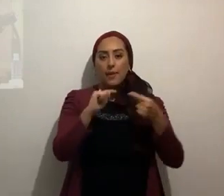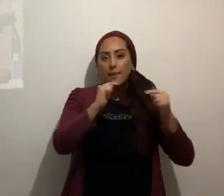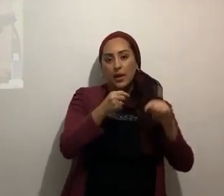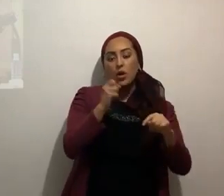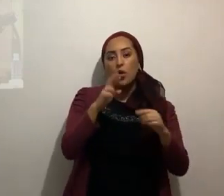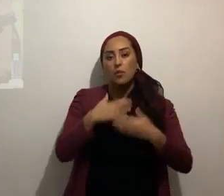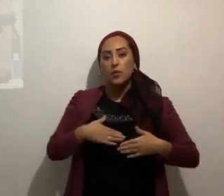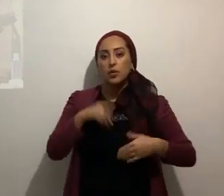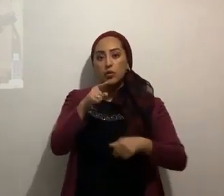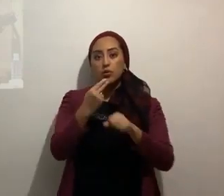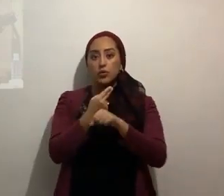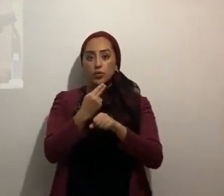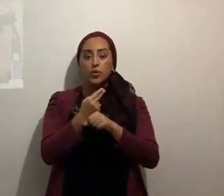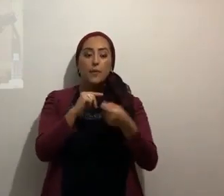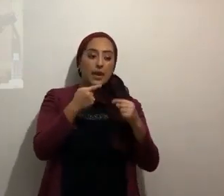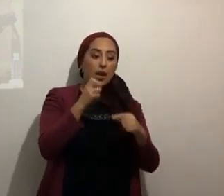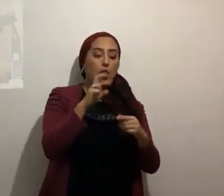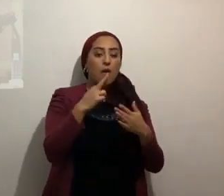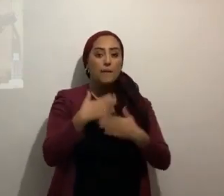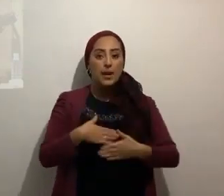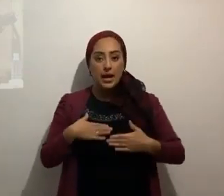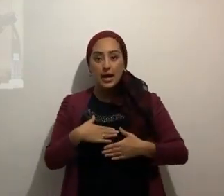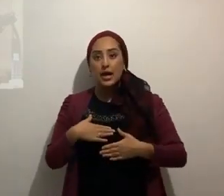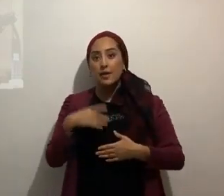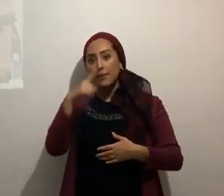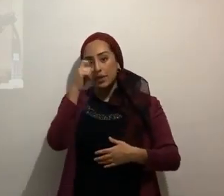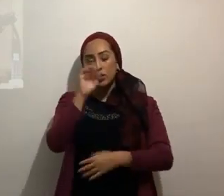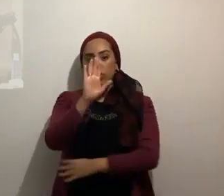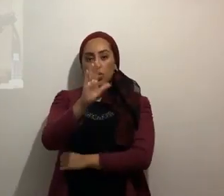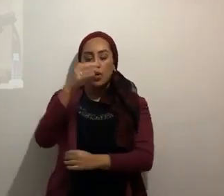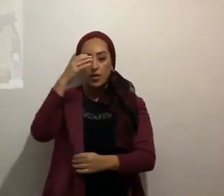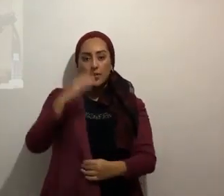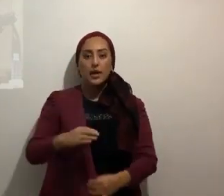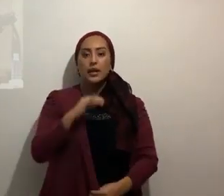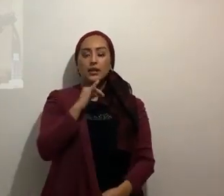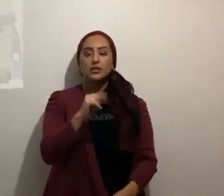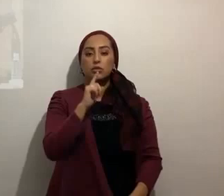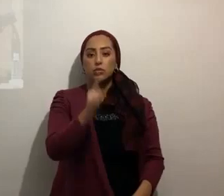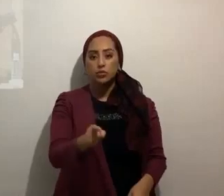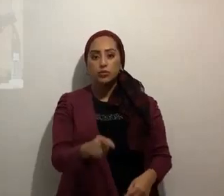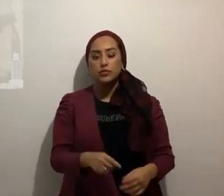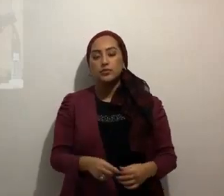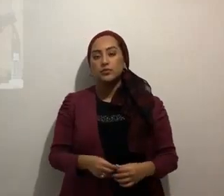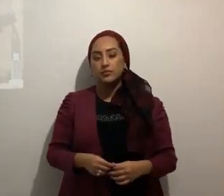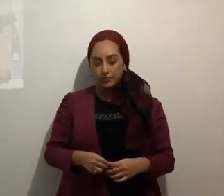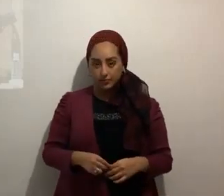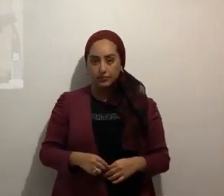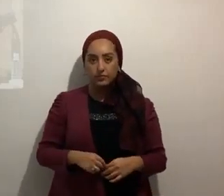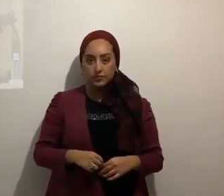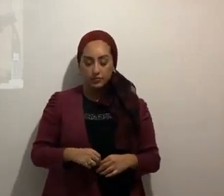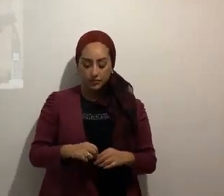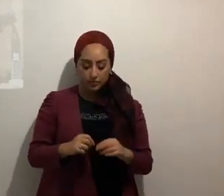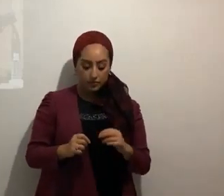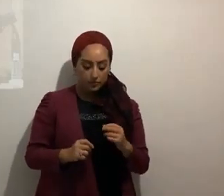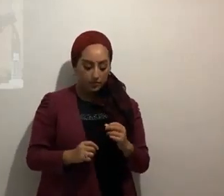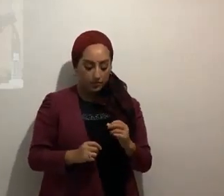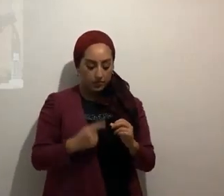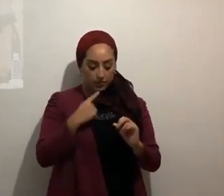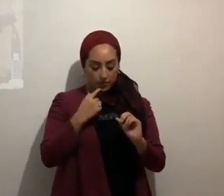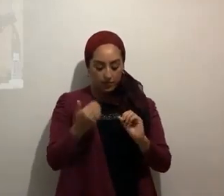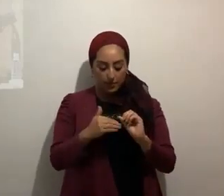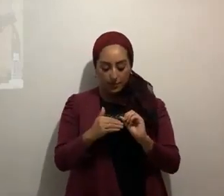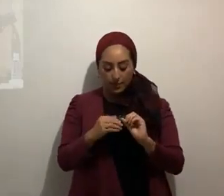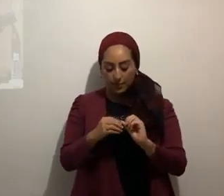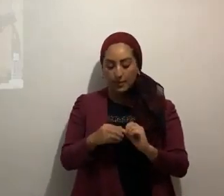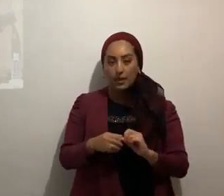sea, tú utilizaste el dolor o el placer porque eres real, tu cuerpo es real. ¿De acuerdo? Entonces,